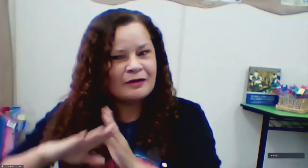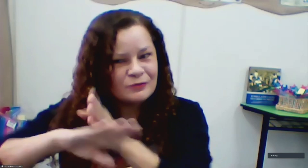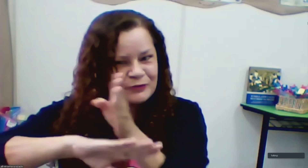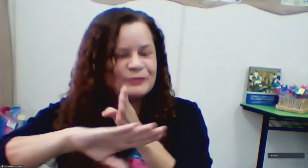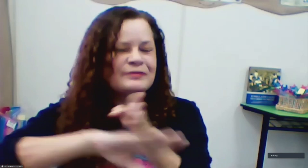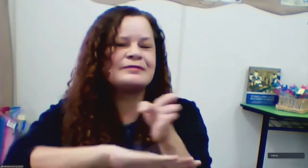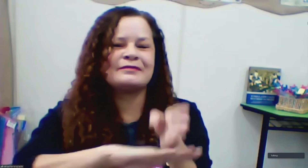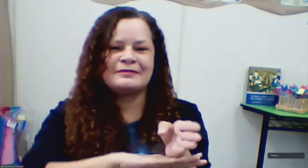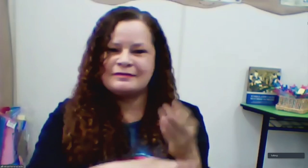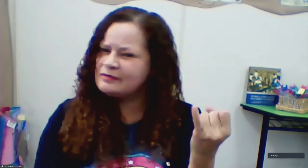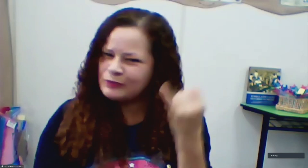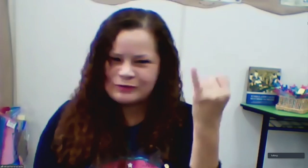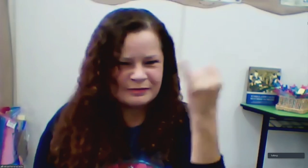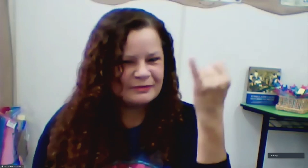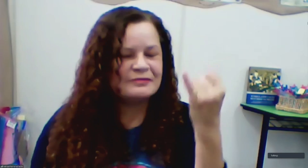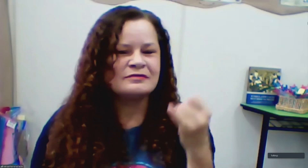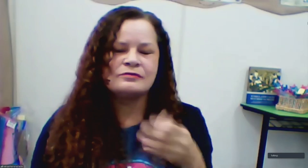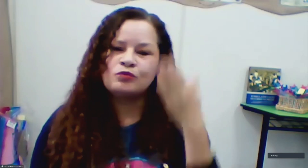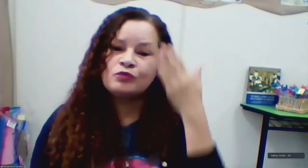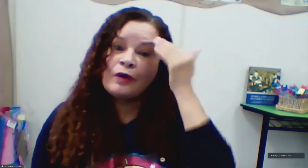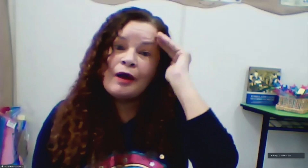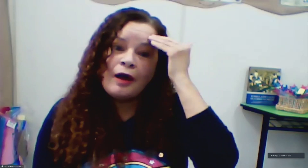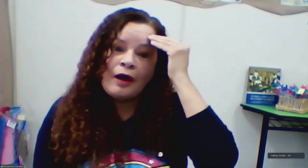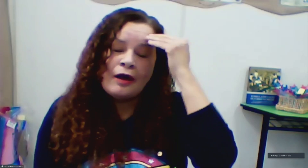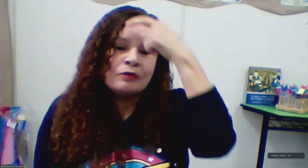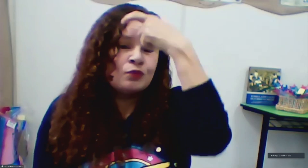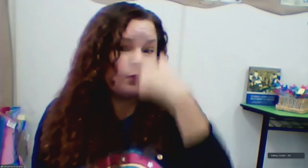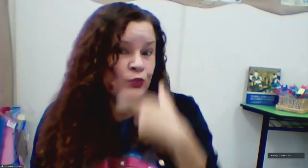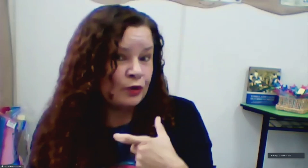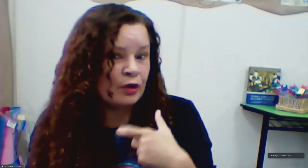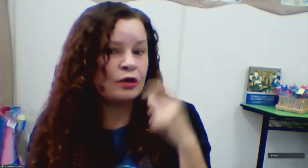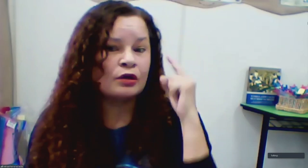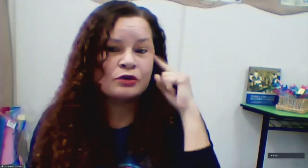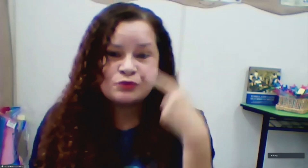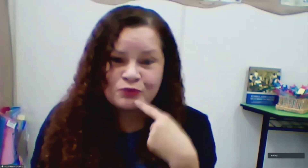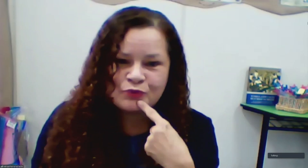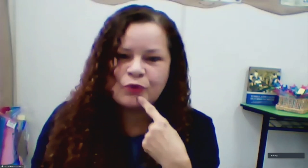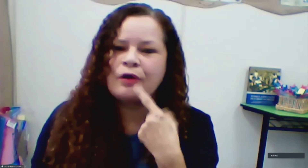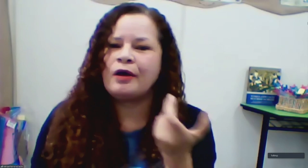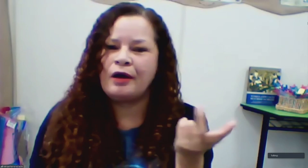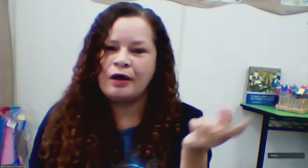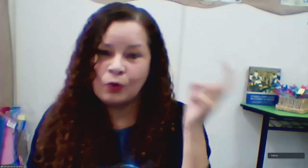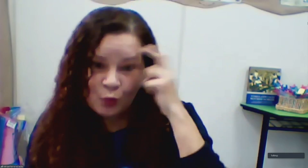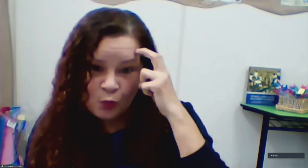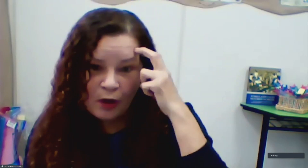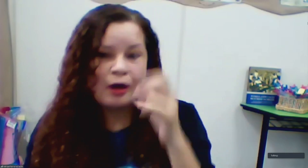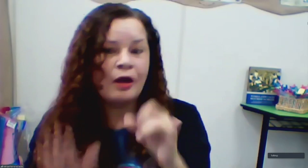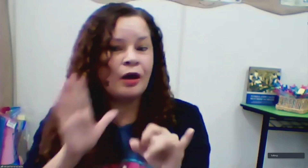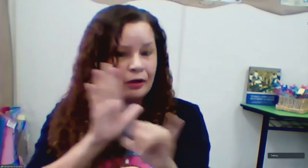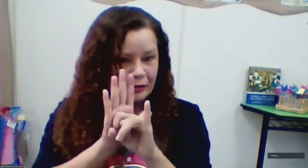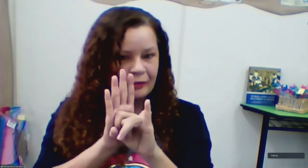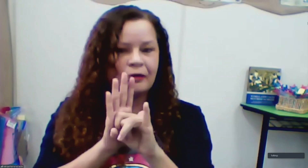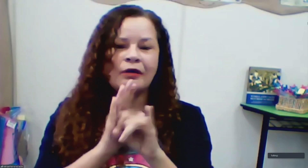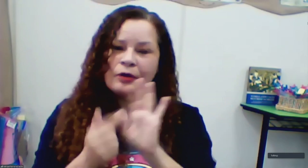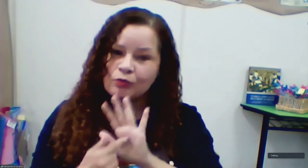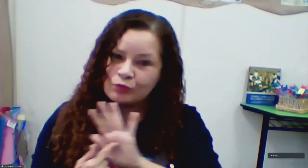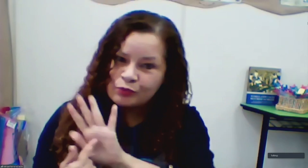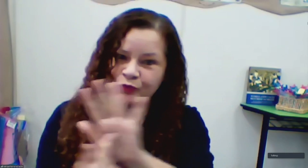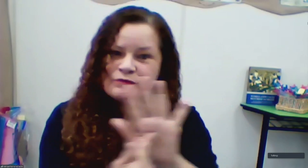escola. Vocês podem criar grupos de estudos e oferecer, para que fique claro a questão